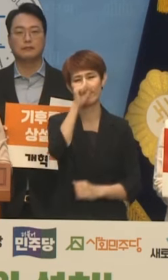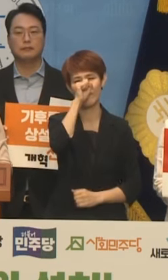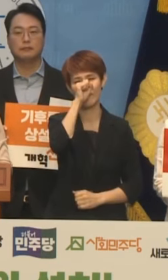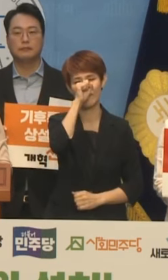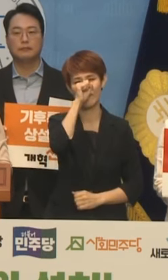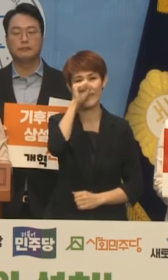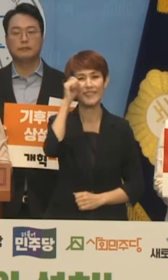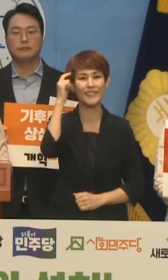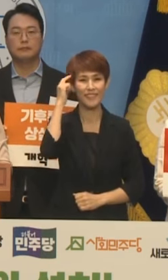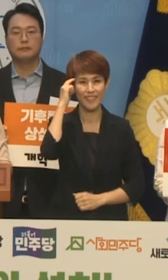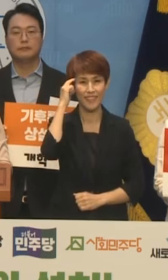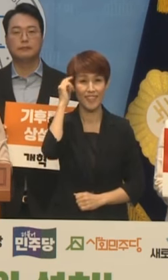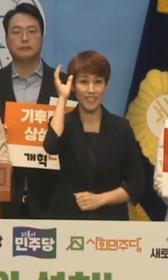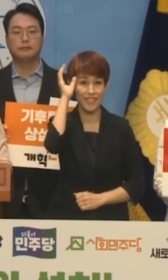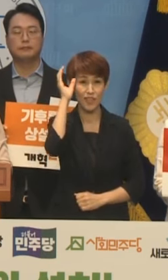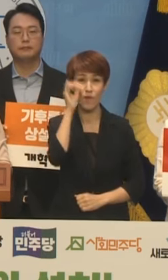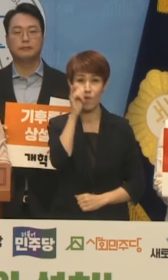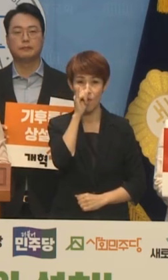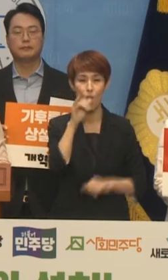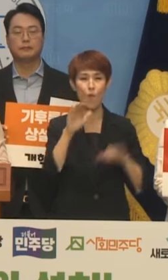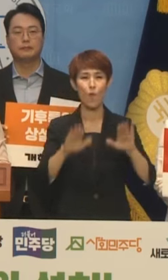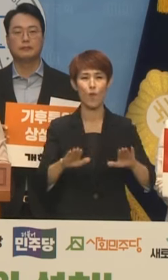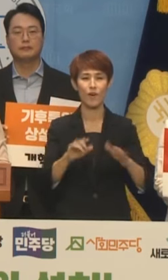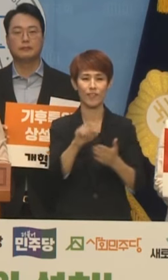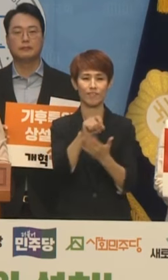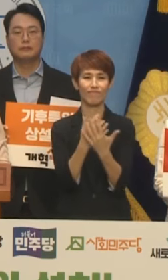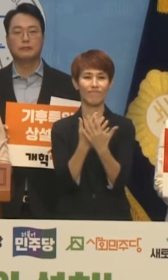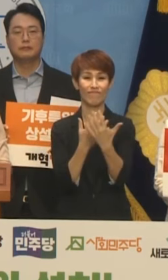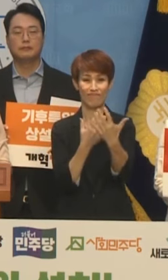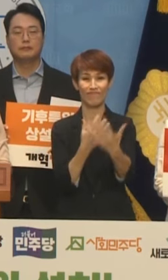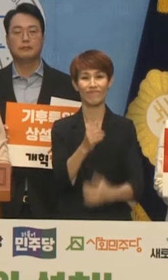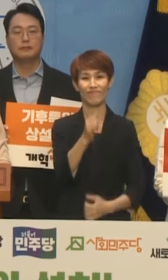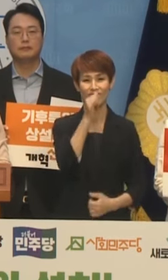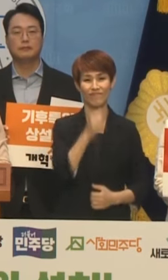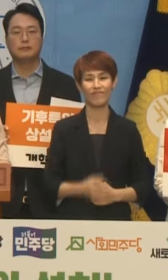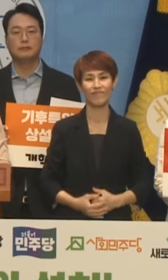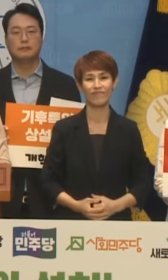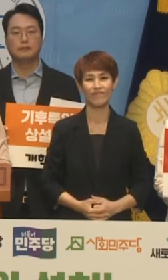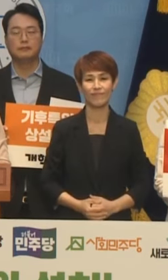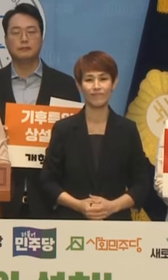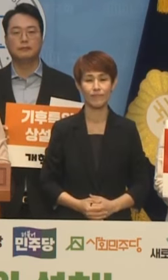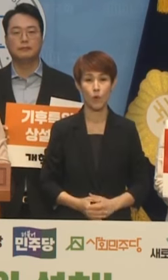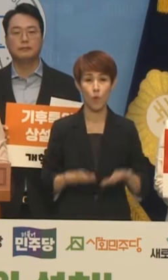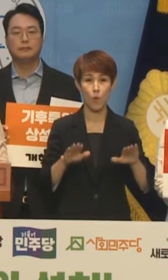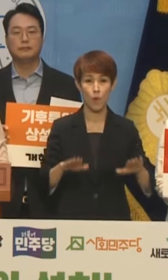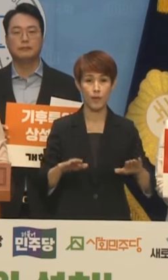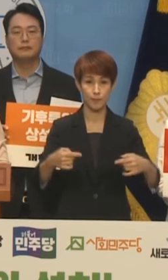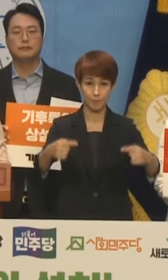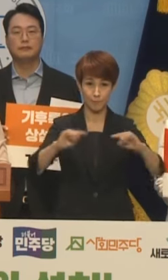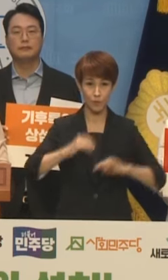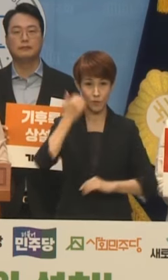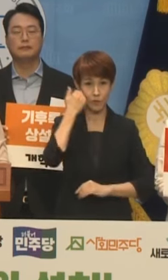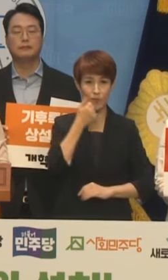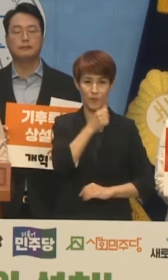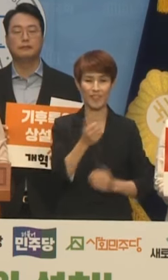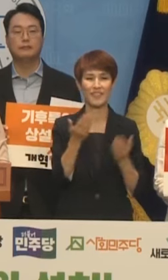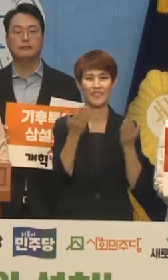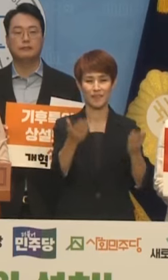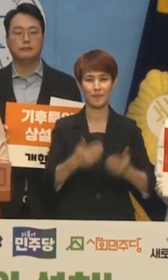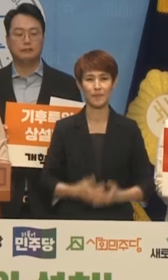좋겠다는 기대와 바람으로 오늘 기자회견이 준비되었다는 말씀을 드립니다. 오늘의 참석자를 소개해